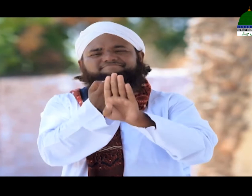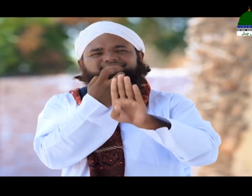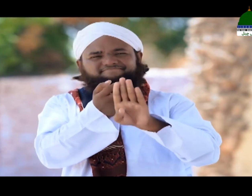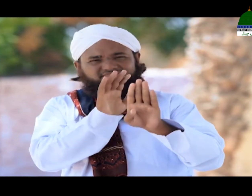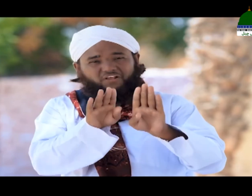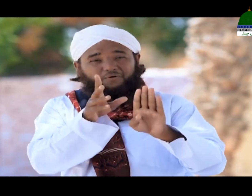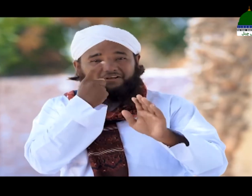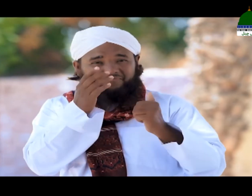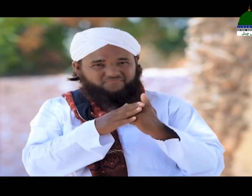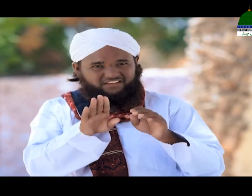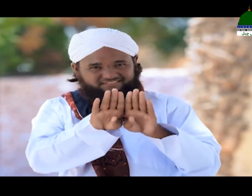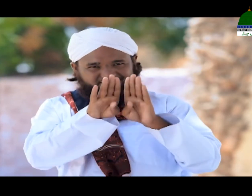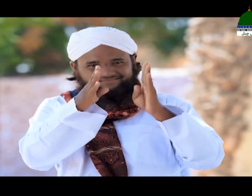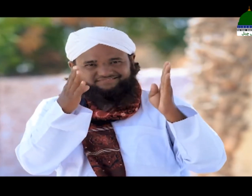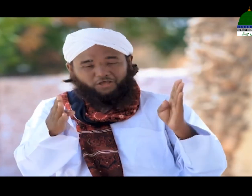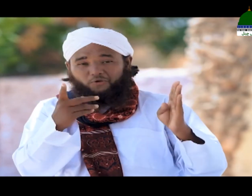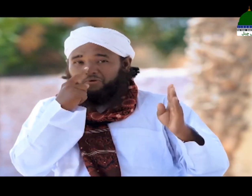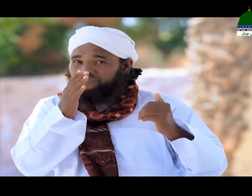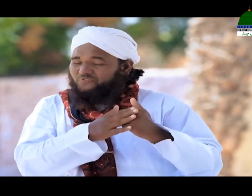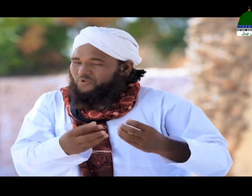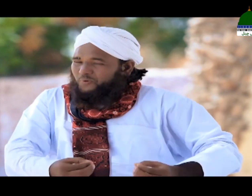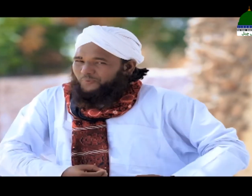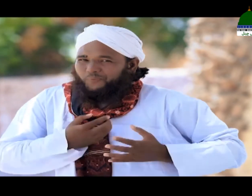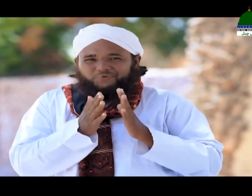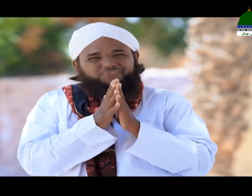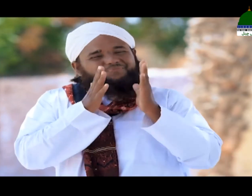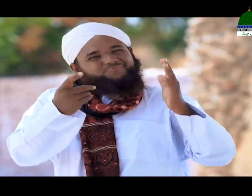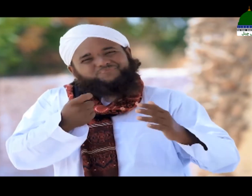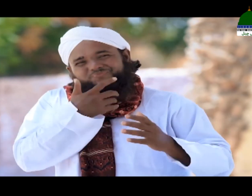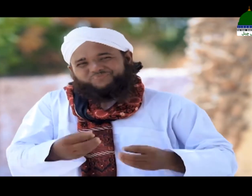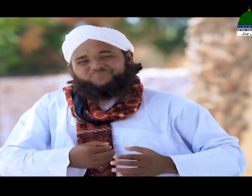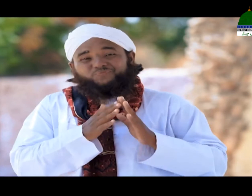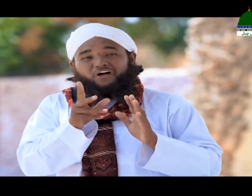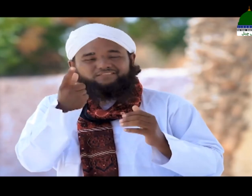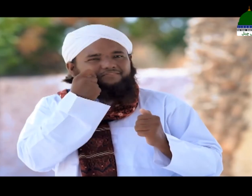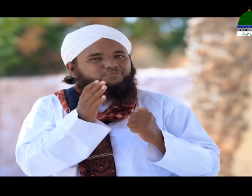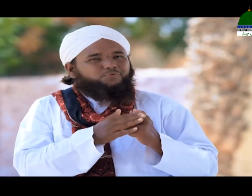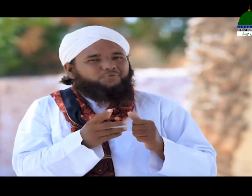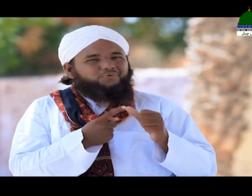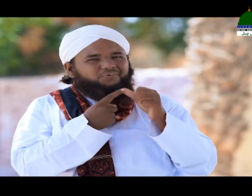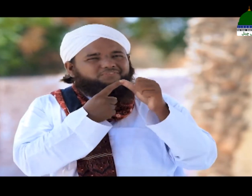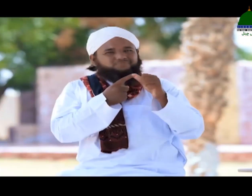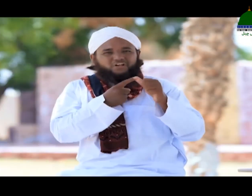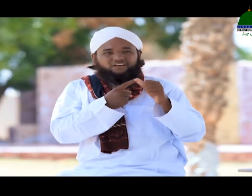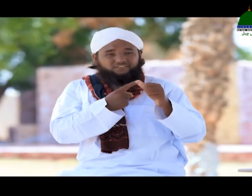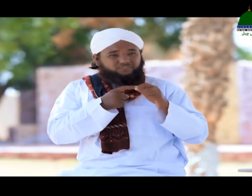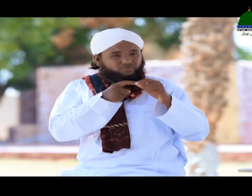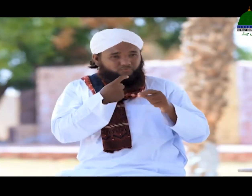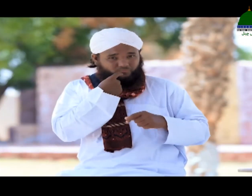اس کی زوجہ نے دروازہ کھولا۔ وہ بہت خوش تھی، اپنے شوہر کو دیکھتے ہی کہنے لگی جس مالک کے ہاں